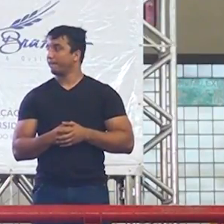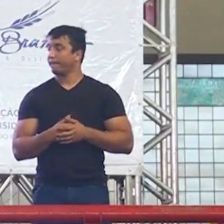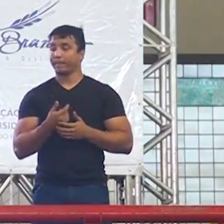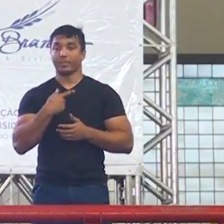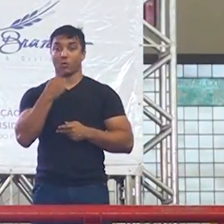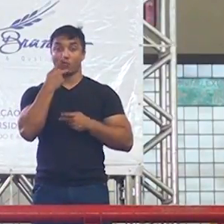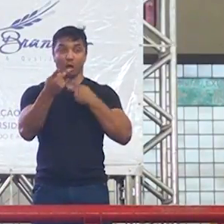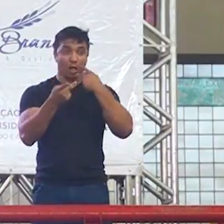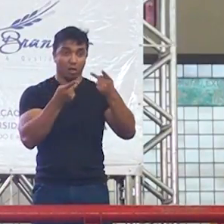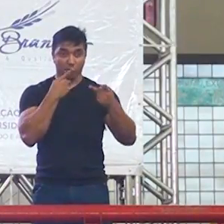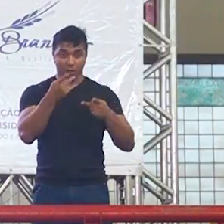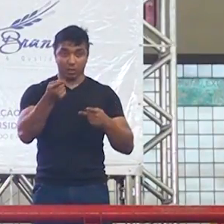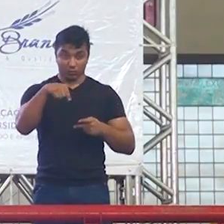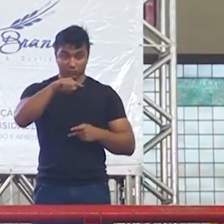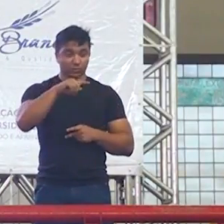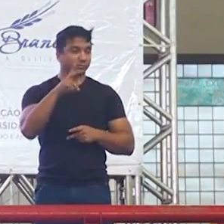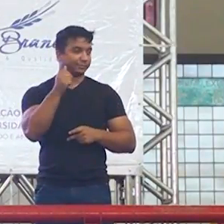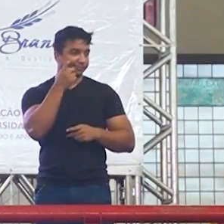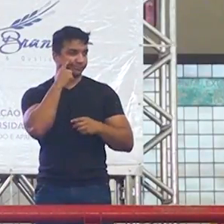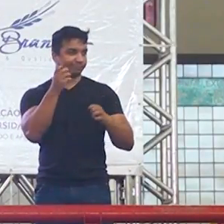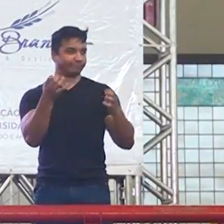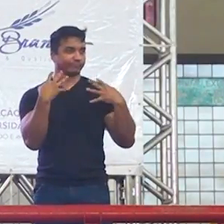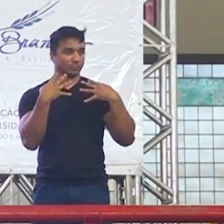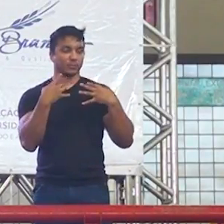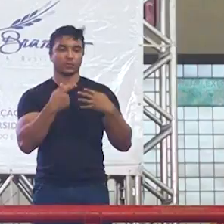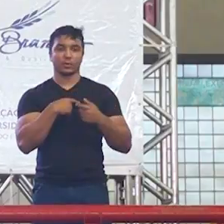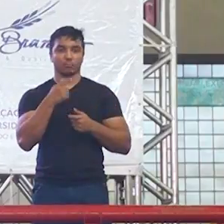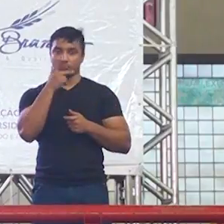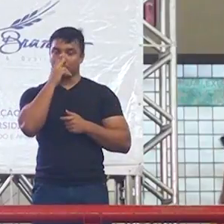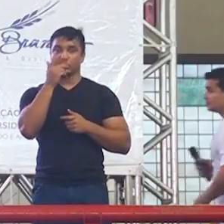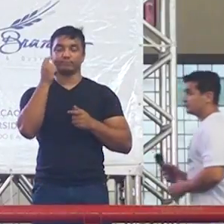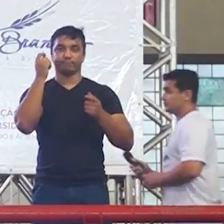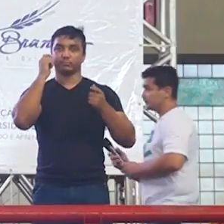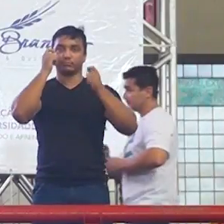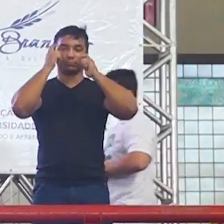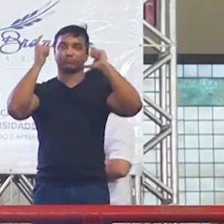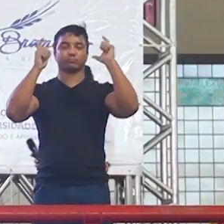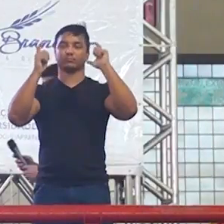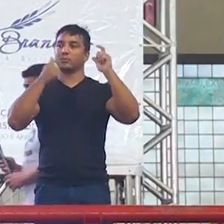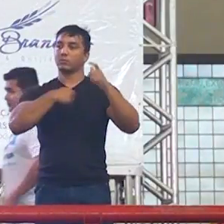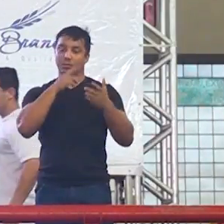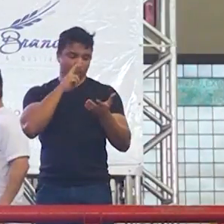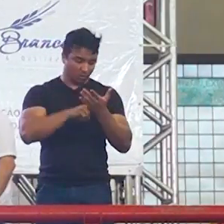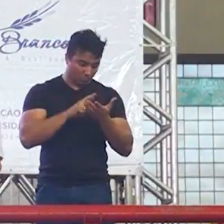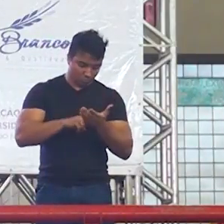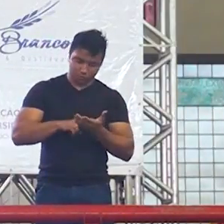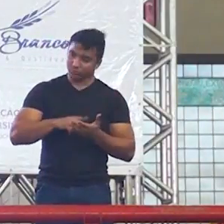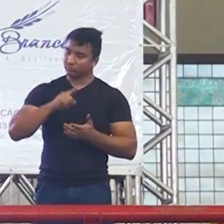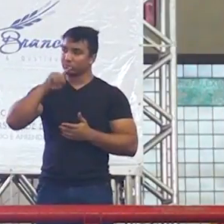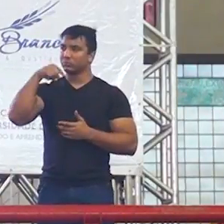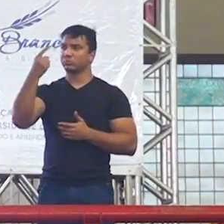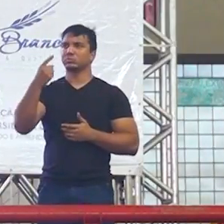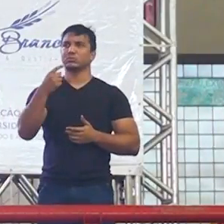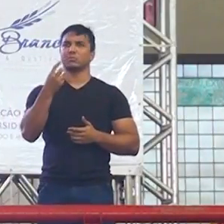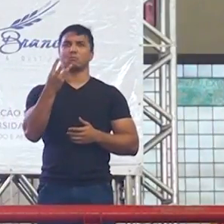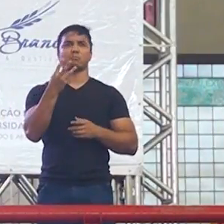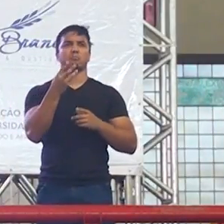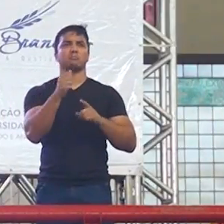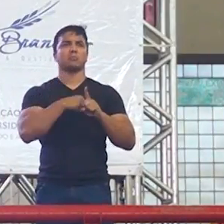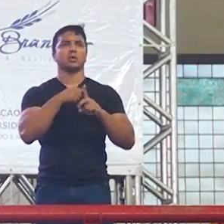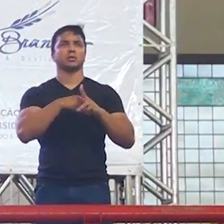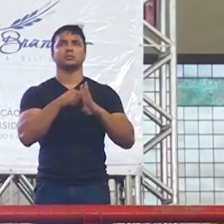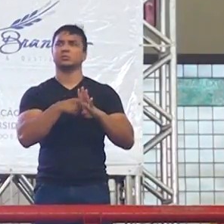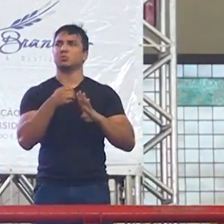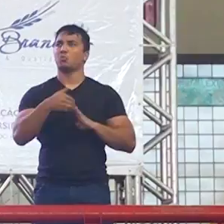Quando eu for falar, você vai escutar a minha voz. É impressionante. Você vai estar resolvendo a questão daqui a 3 meses, 4